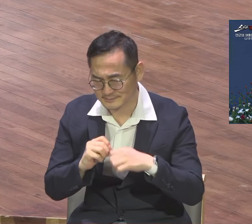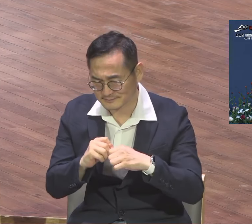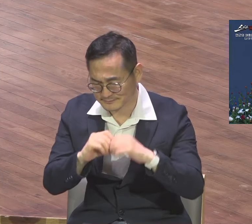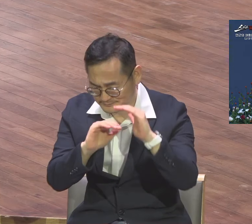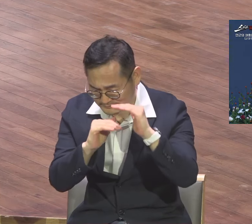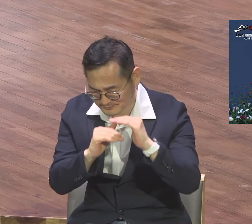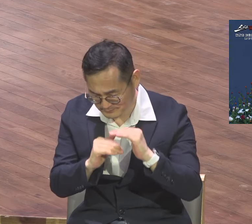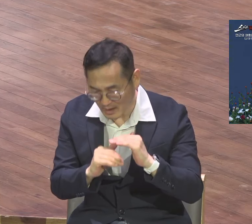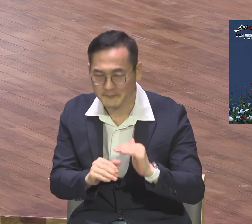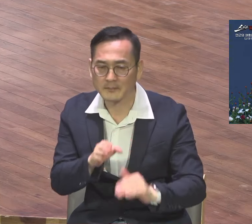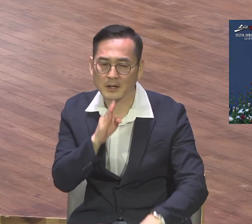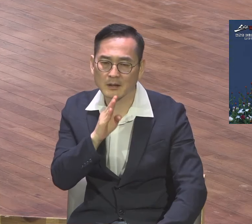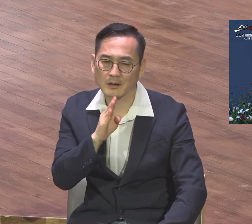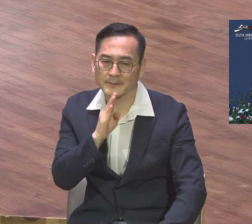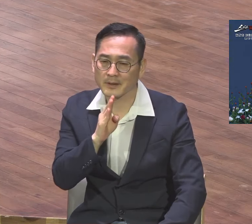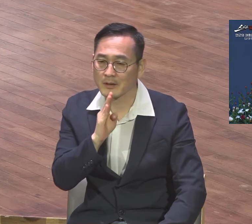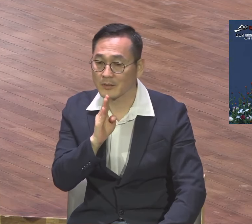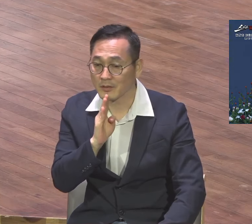구구절절이 막